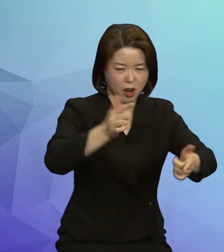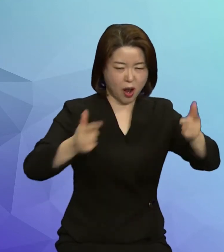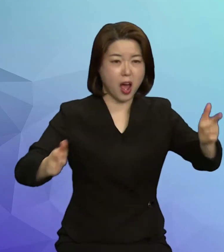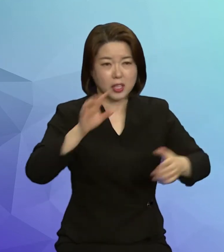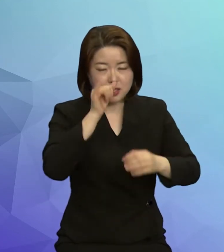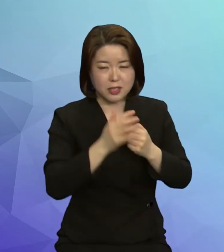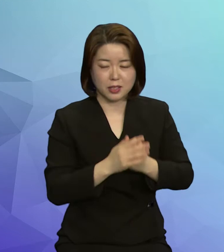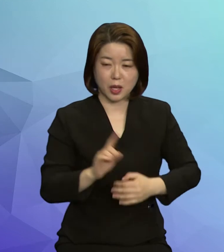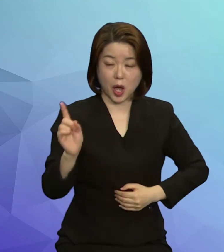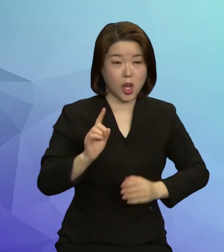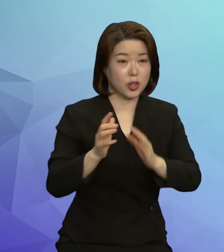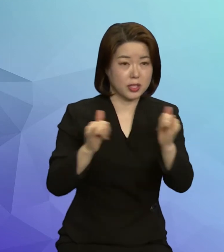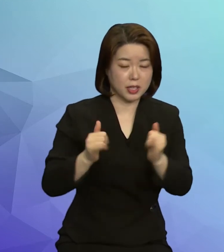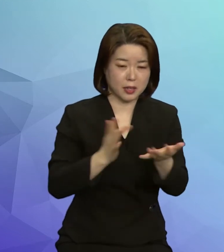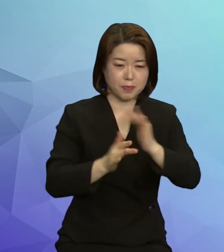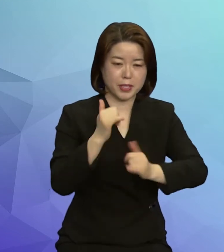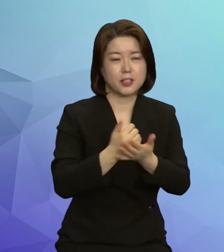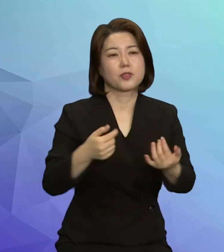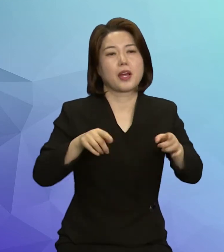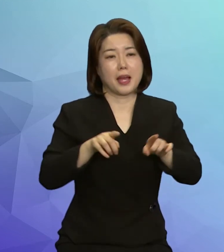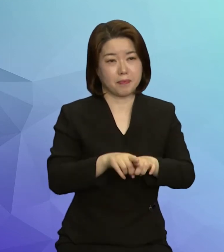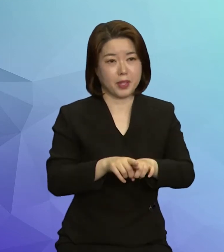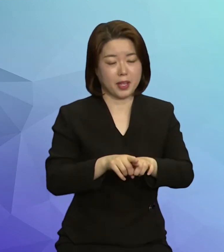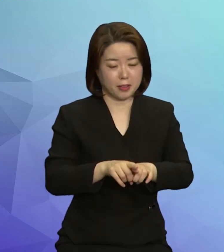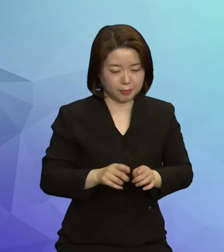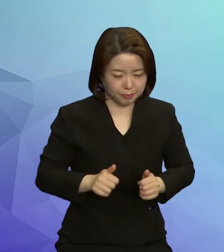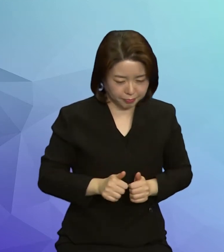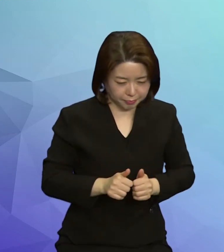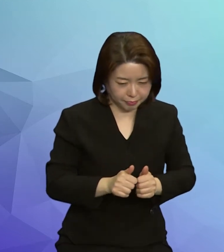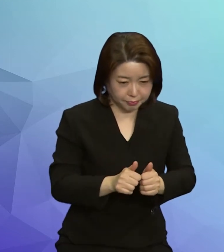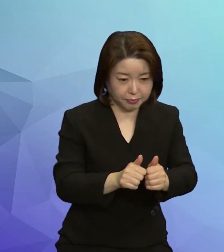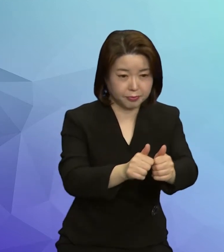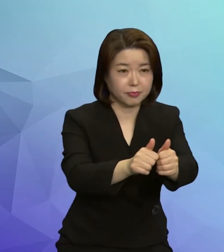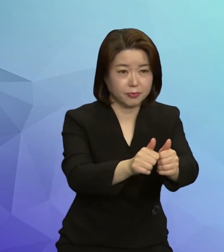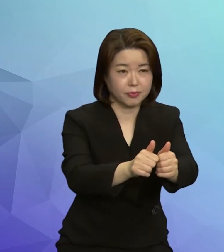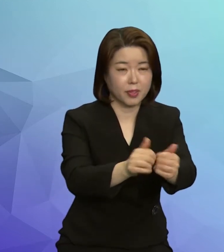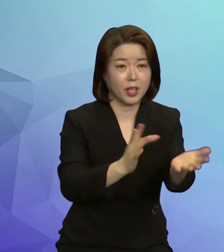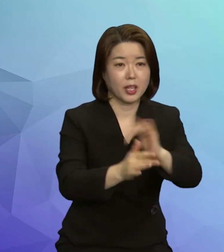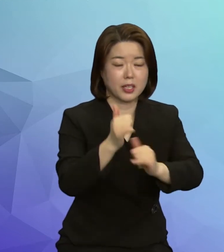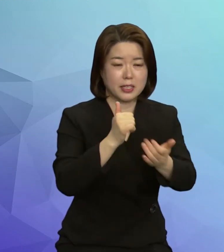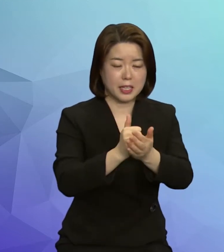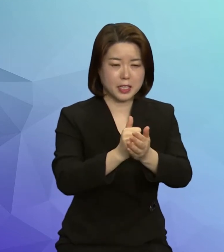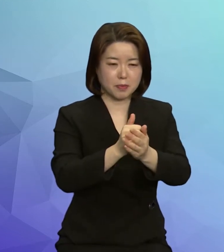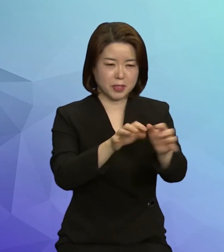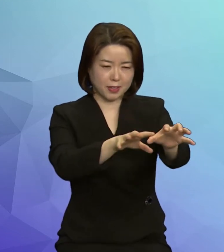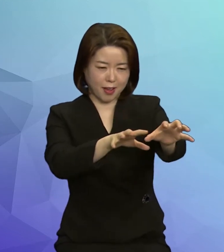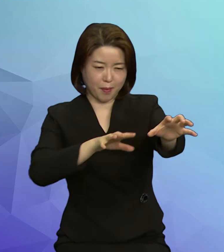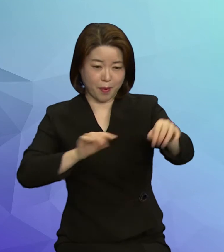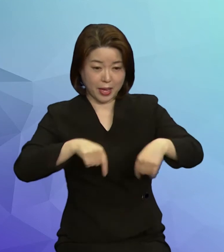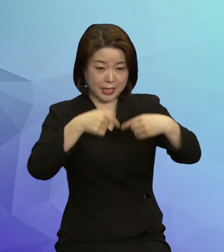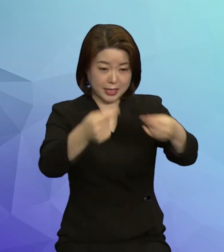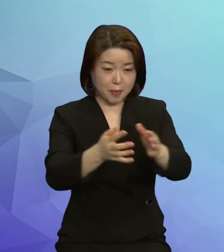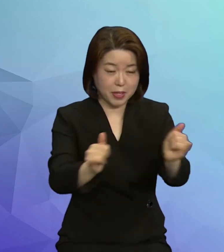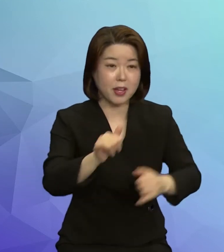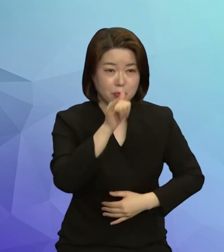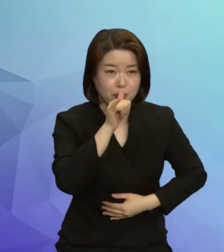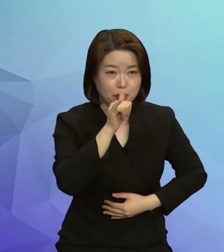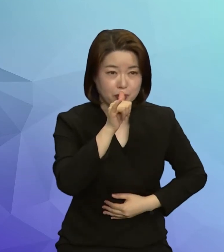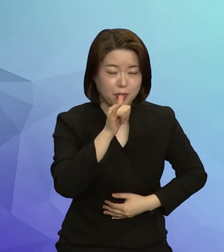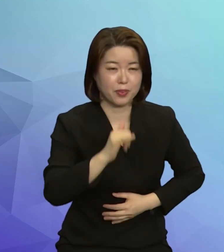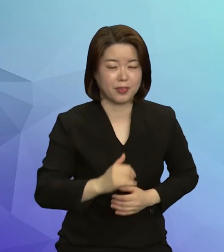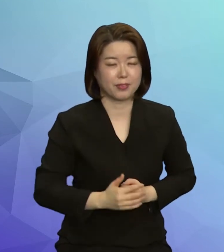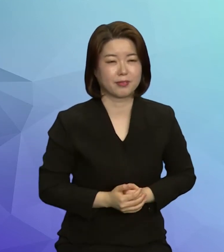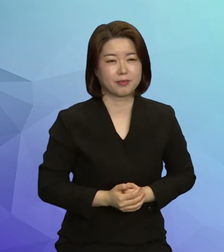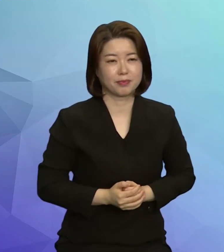다릅니다. 어떤 사람은 예수님과 함께 동행하면서 예수님의 개선 행렬에 참여한